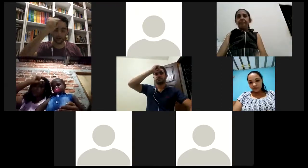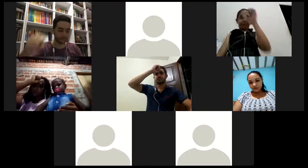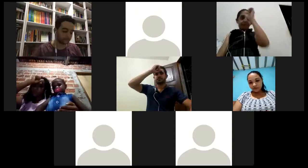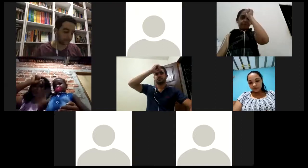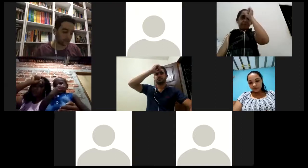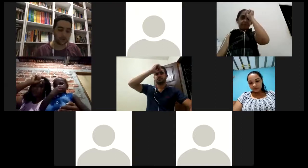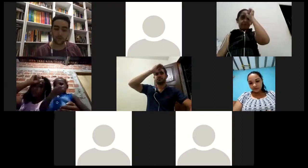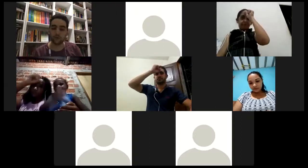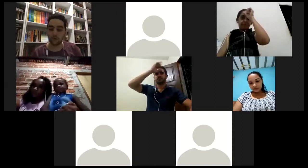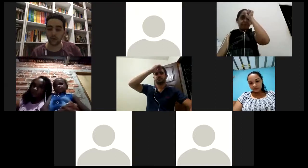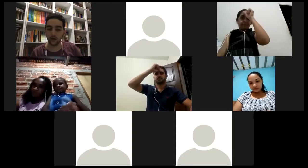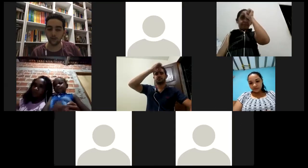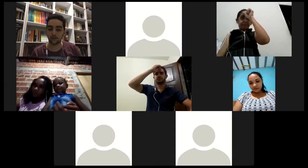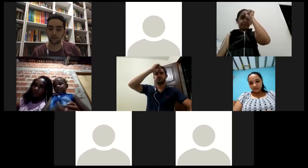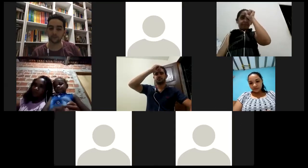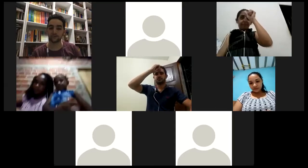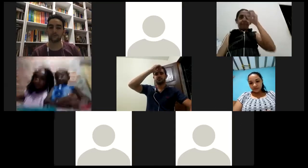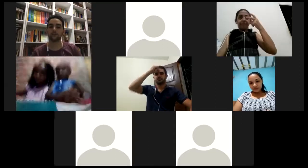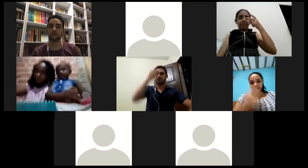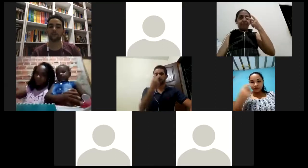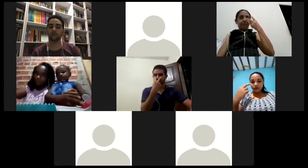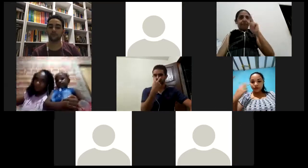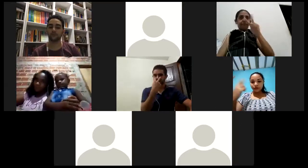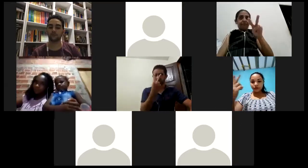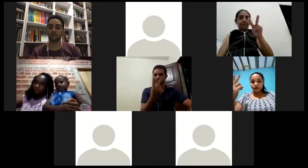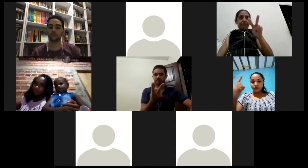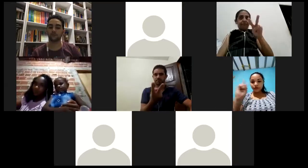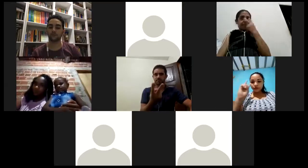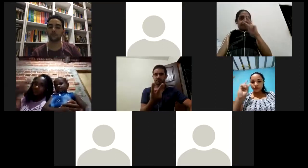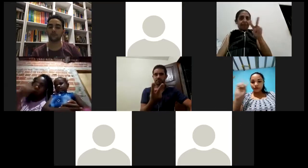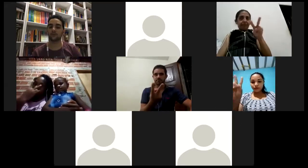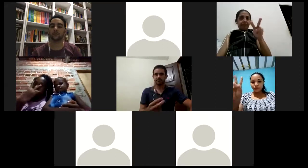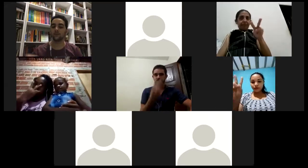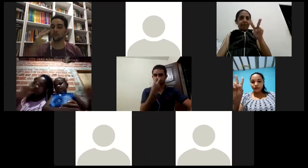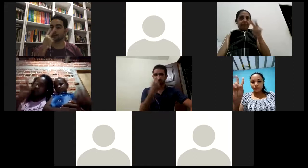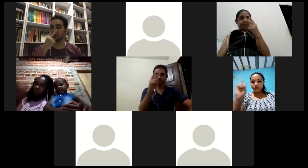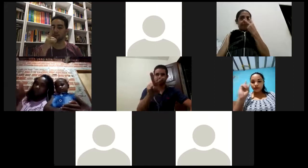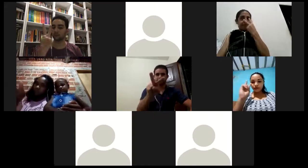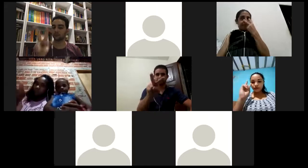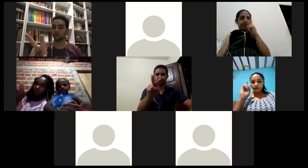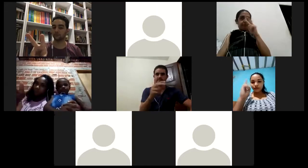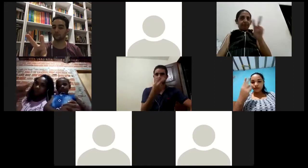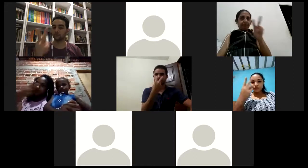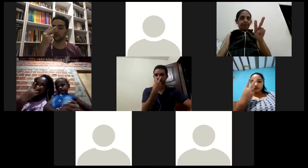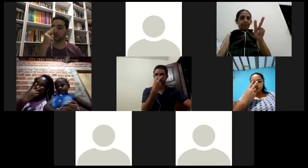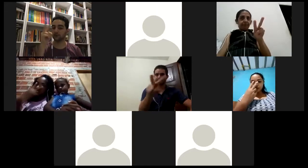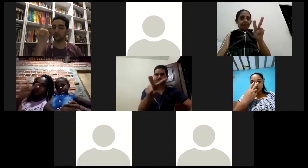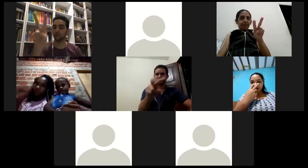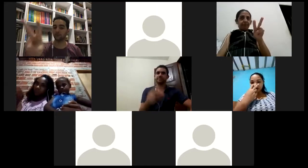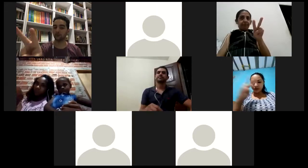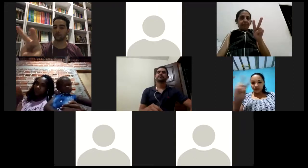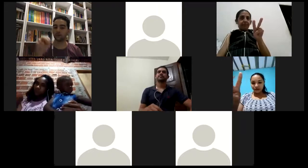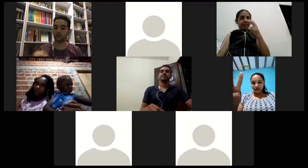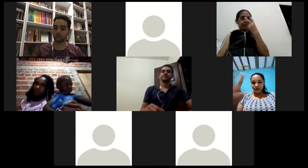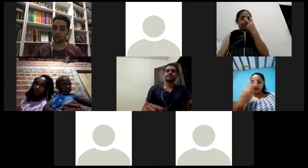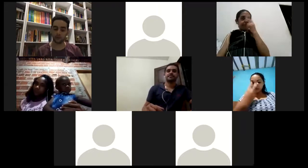Aprender. Ver. Vira a mão. ver, porque você está